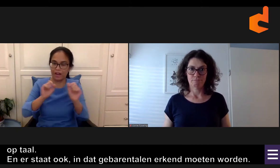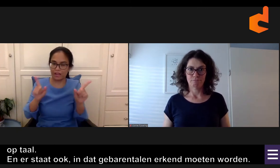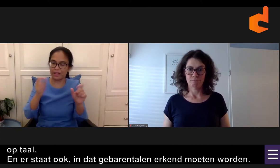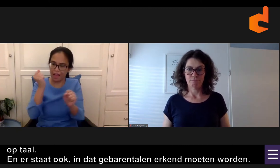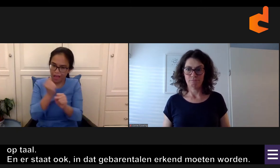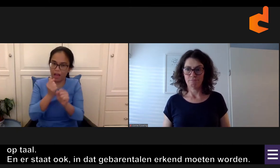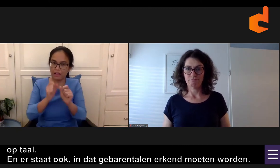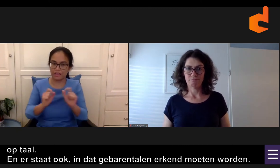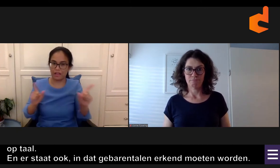Omdat